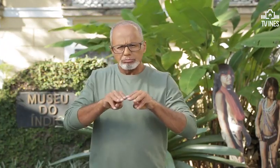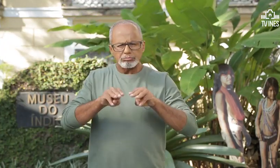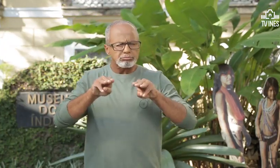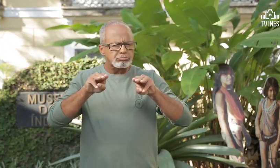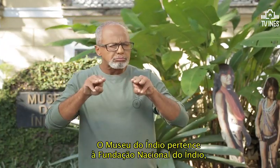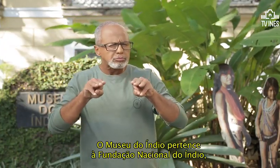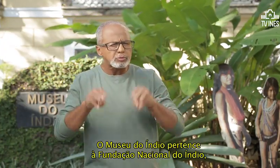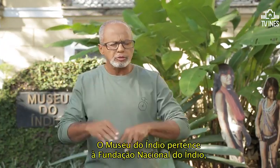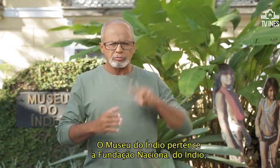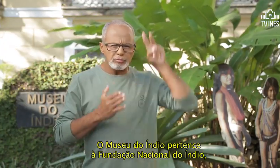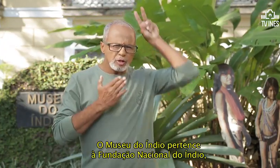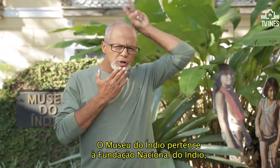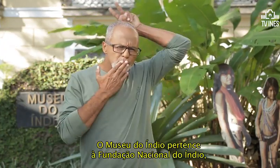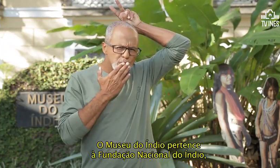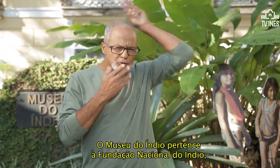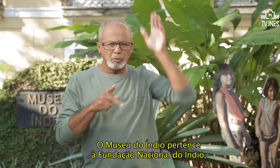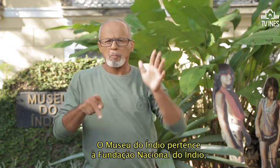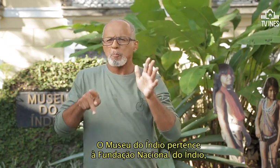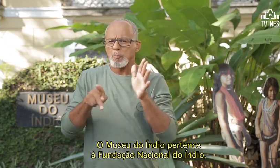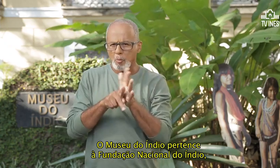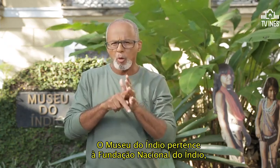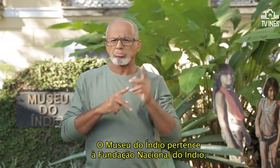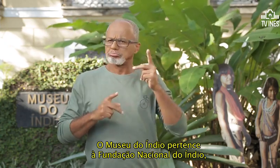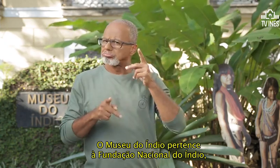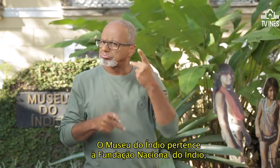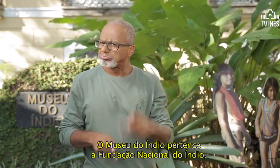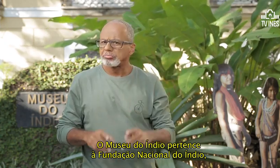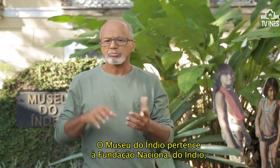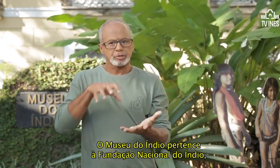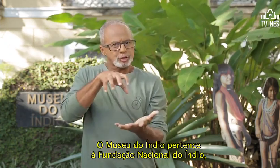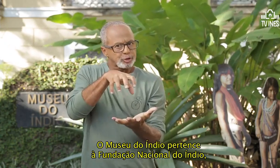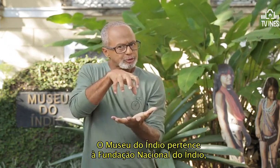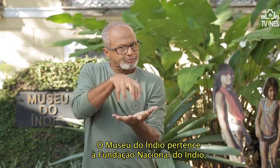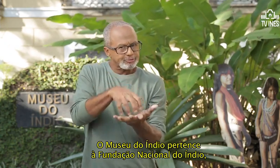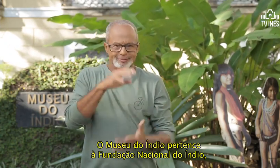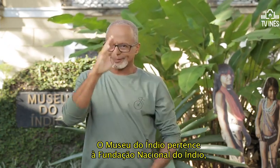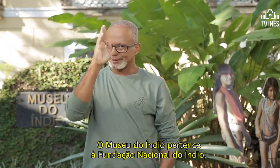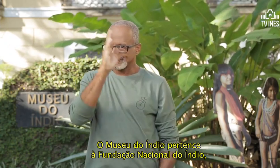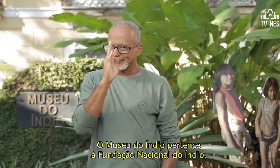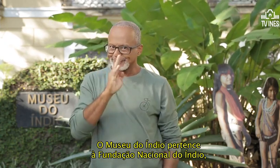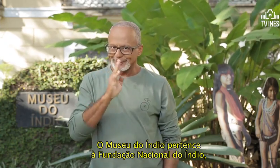O Museu do Índio pertence à Fundação Nacional do Índio,